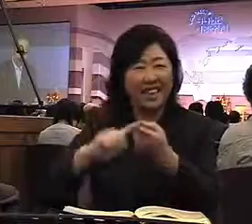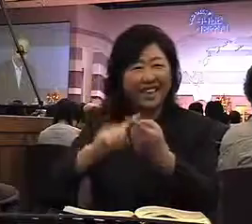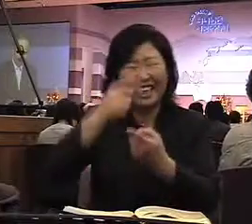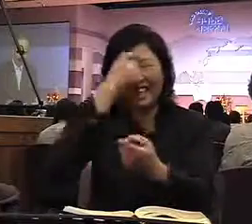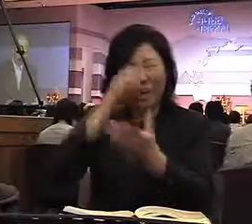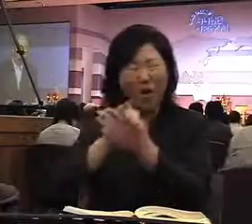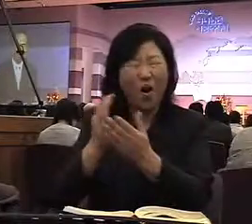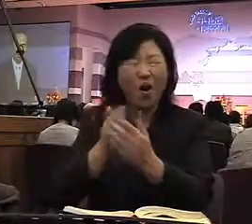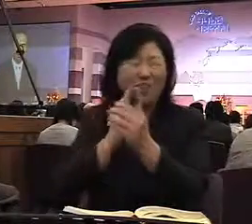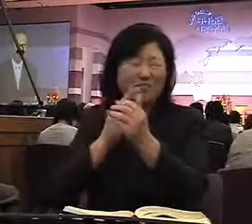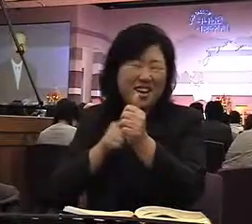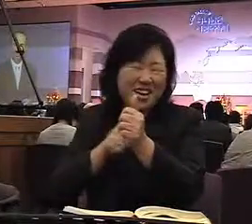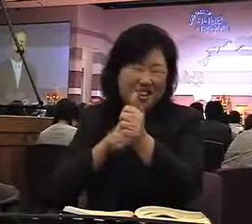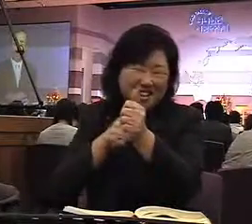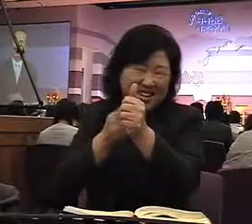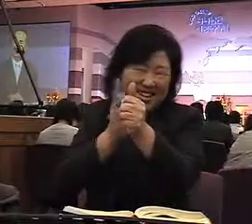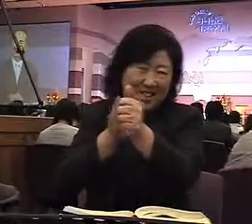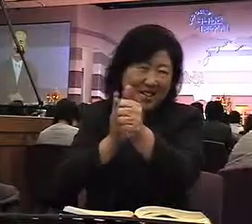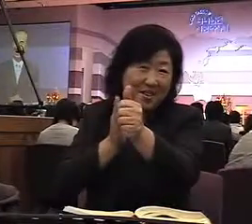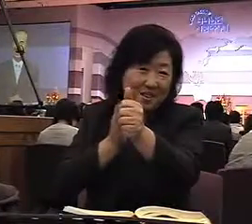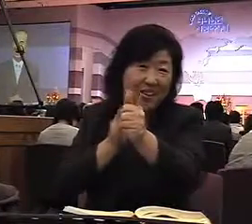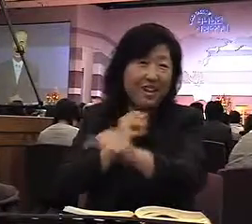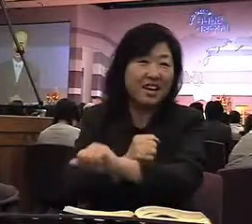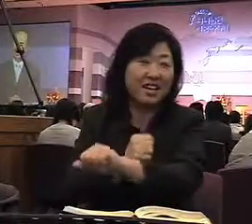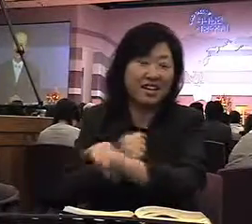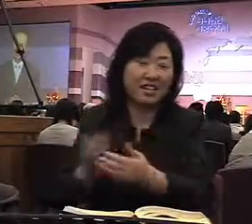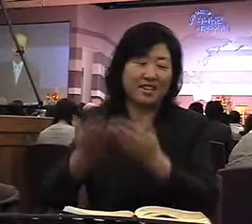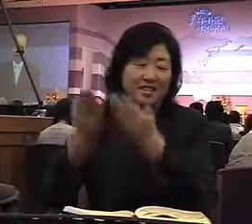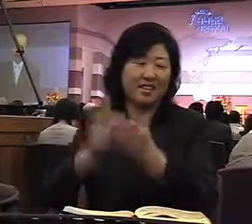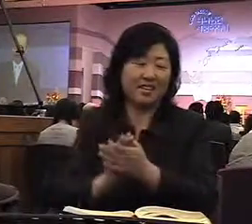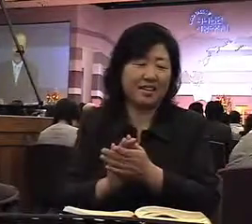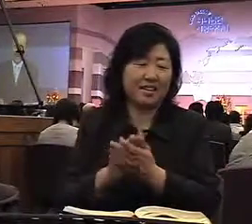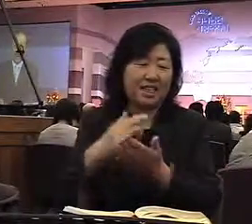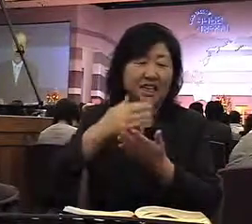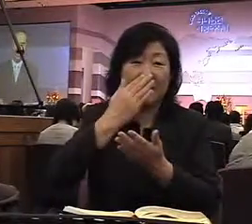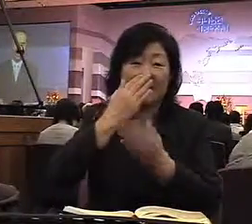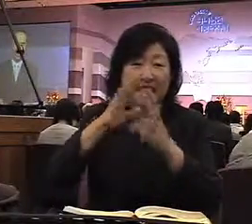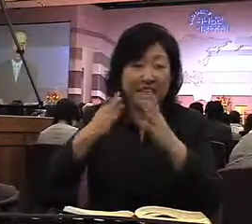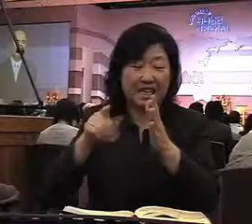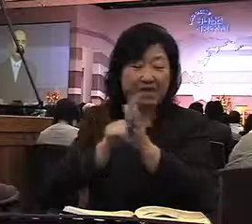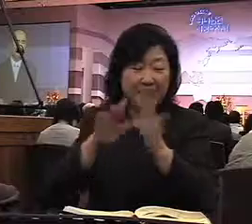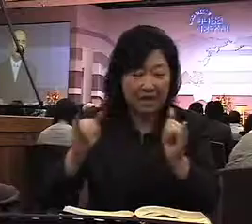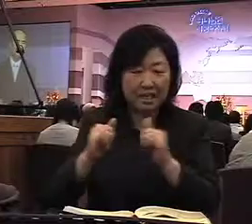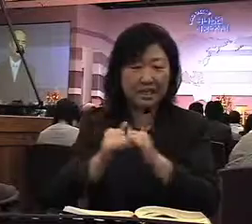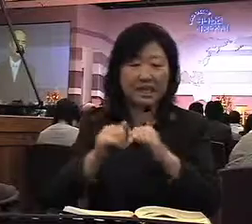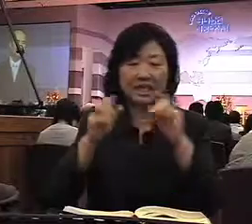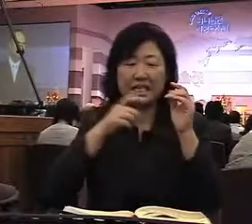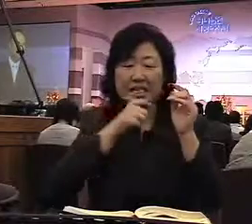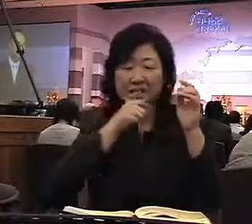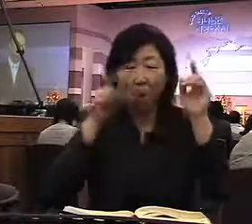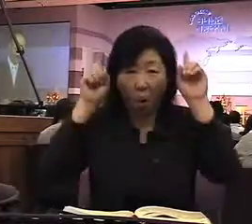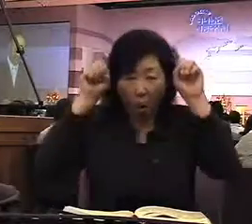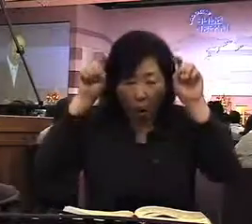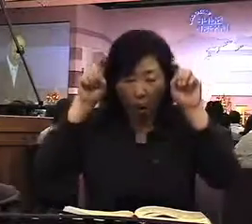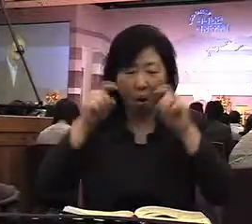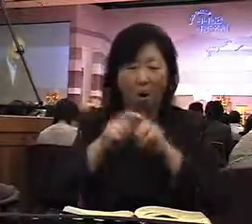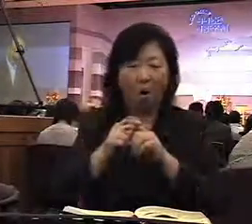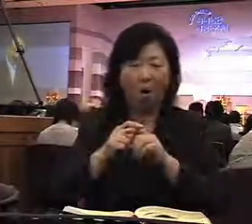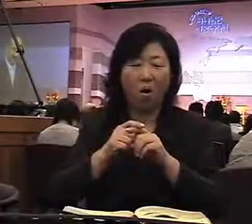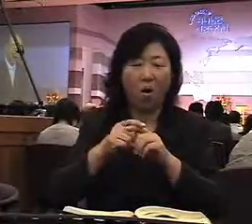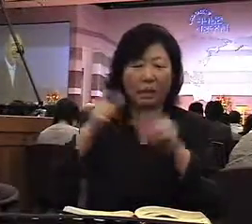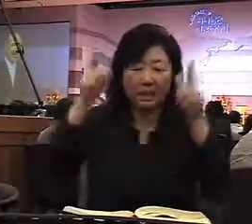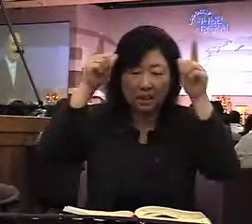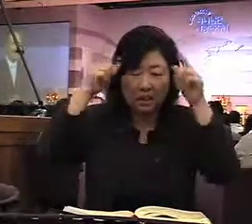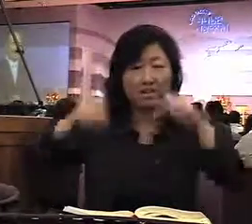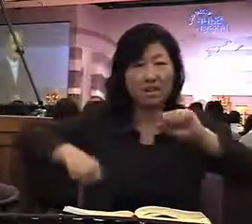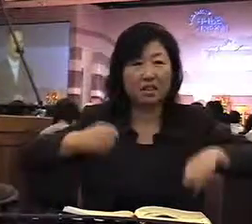이사야서에 보면 이스라엘 백성들은 수천 년 동안에 하나님과 그 엄청나게 많은 양과 소와 짐승들을 피를 흘려서